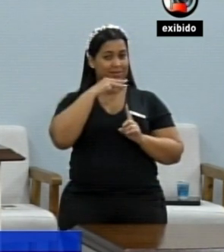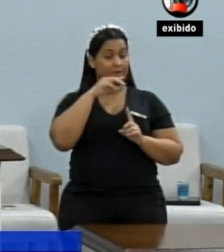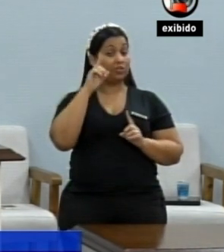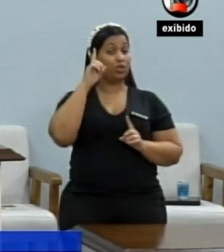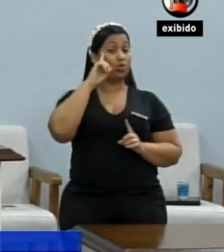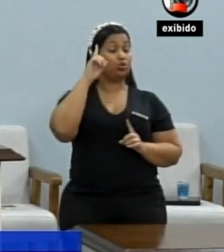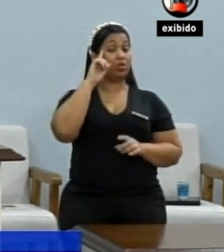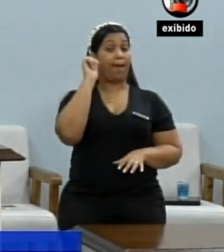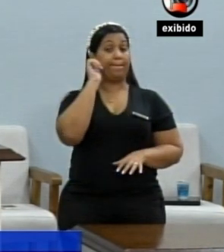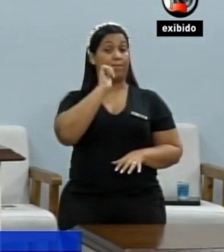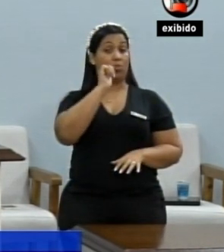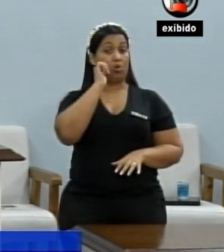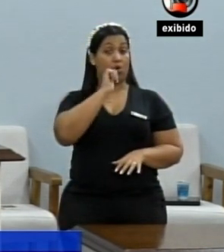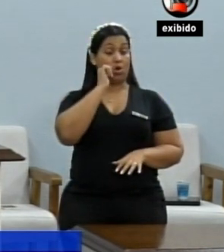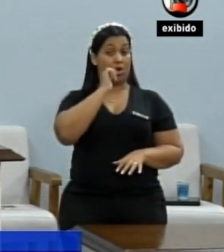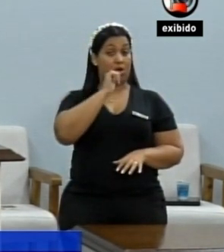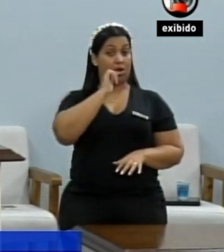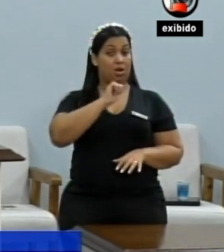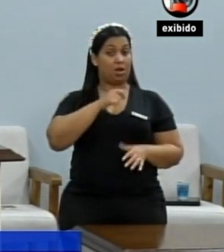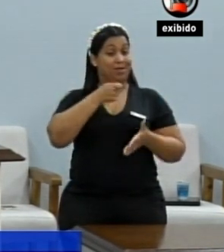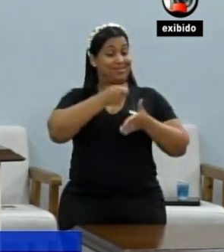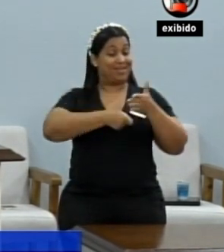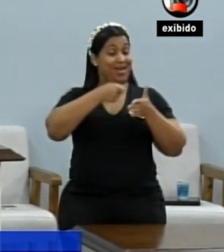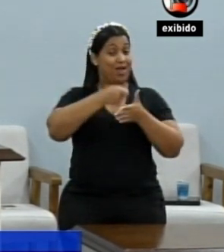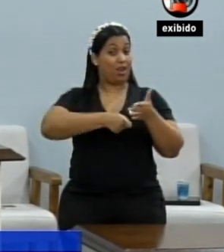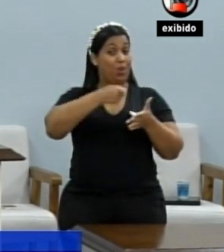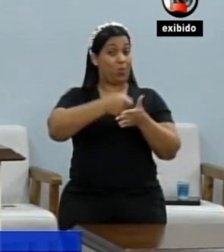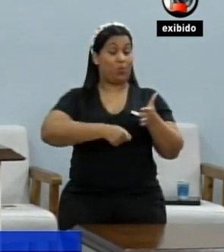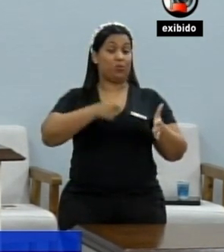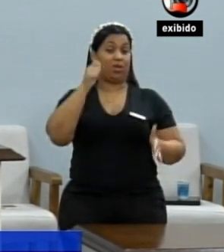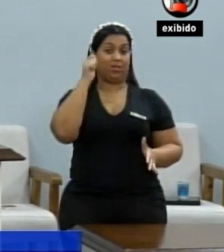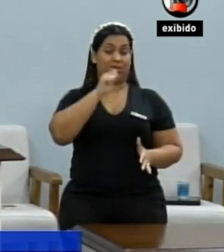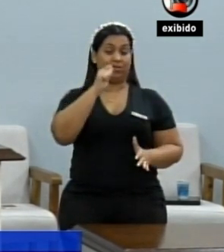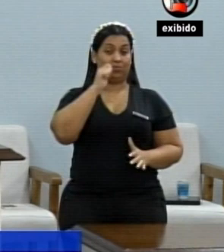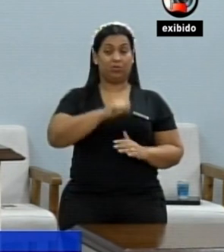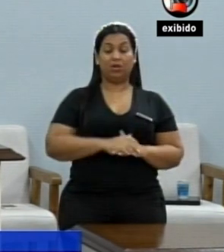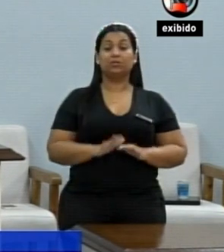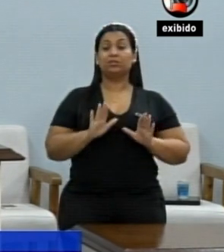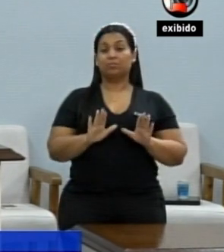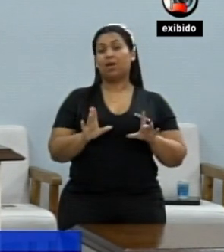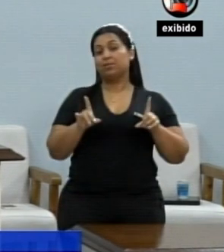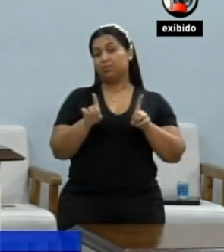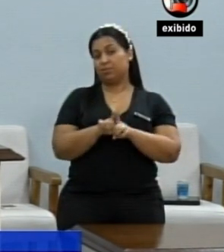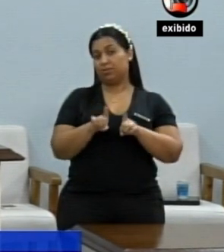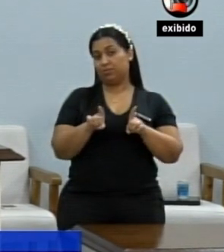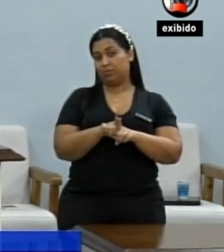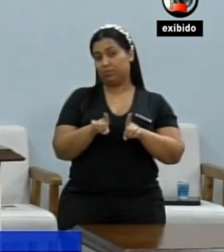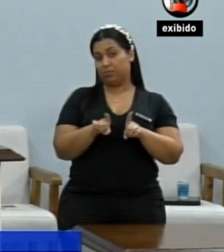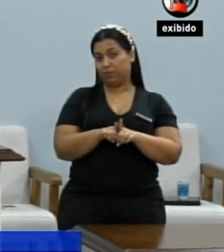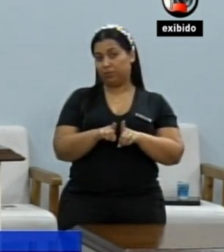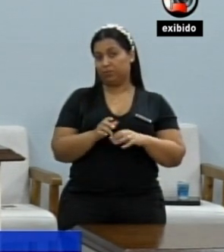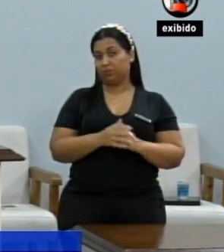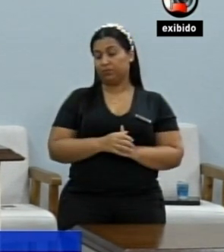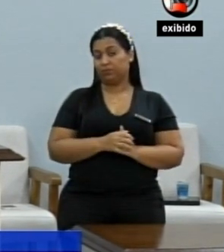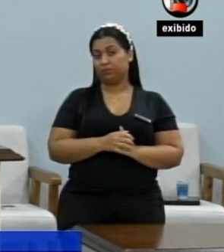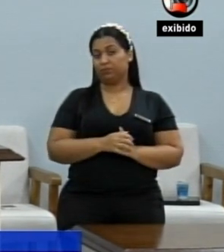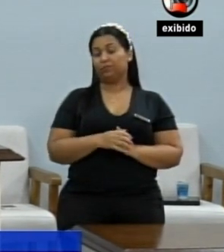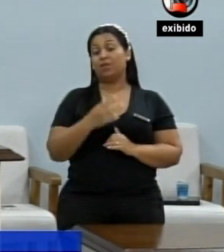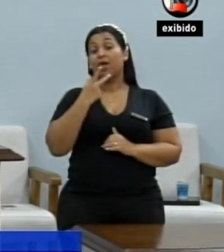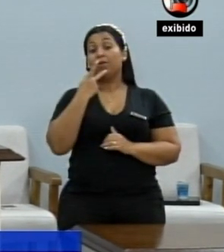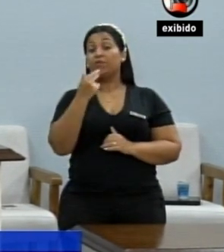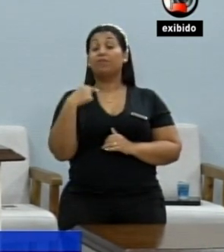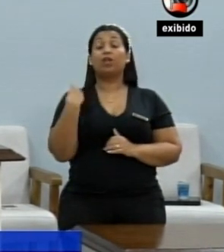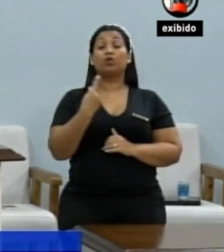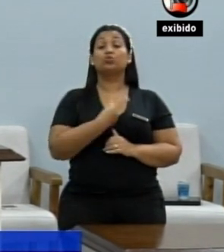Dia Internacional da Luta das Mulheres, mas também para falar sobre o